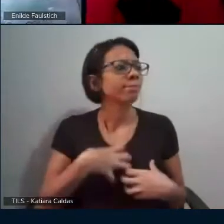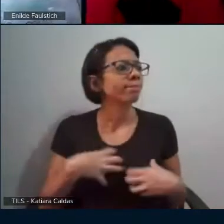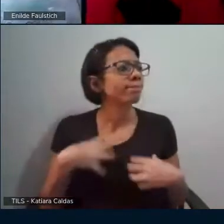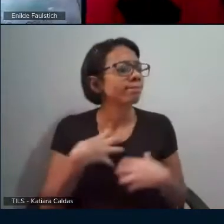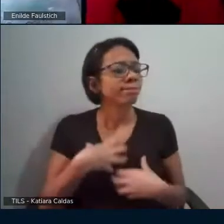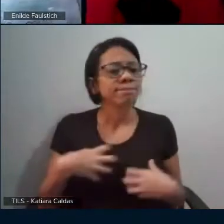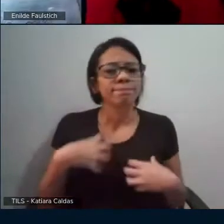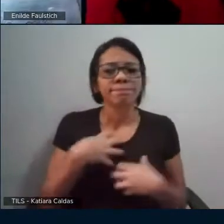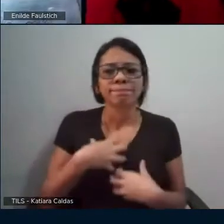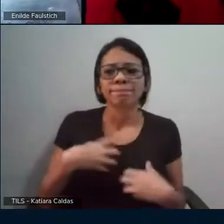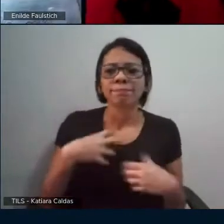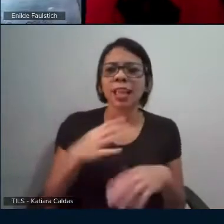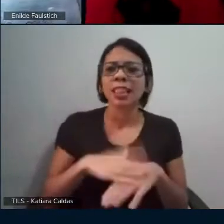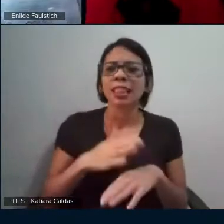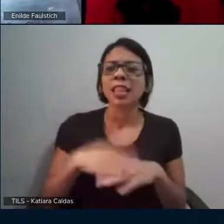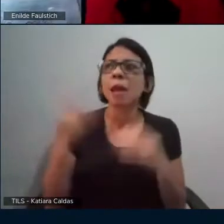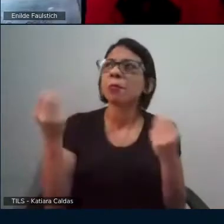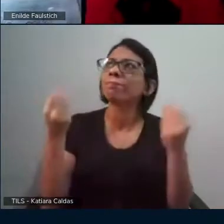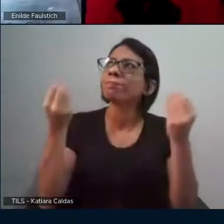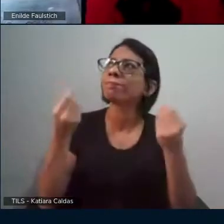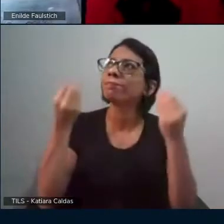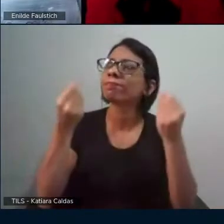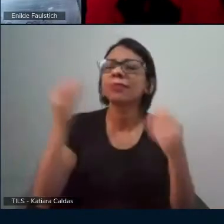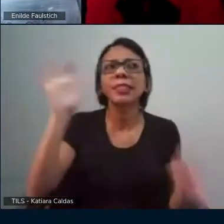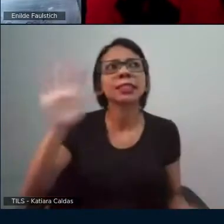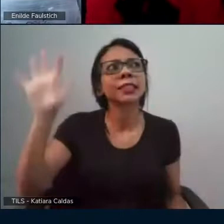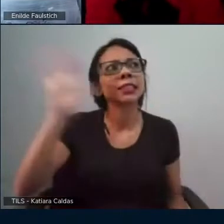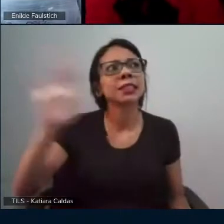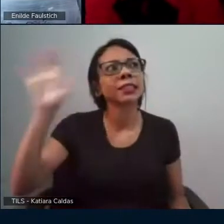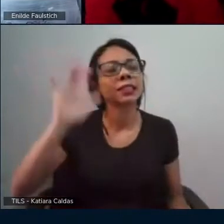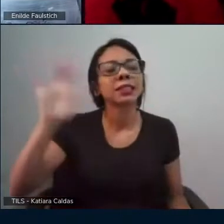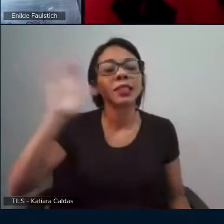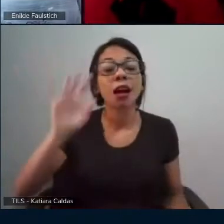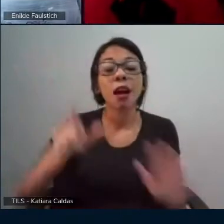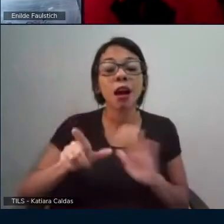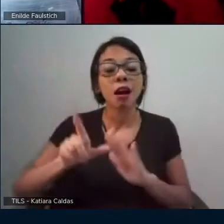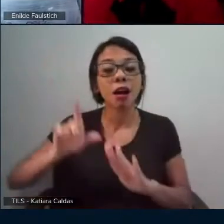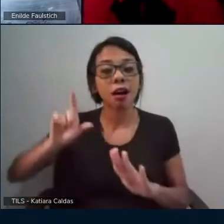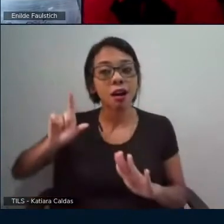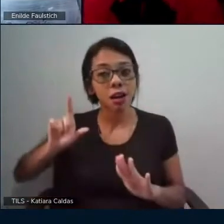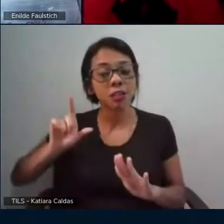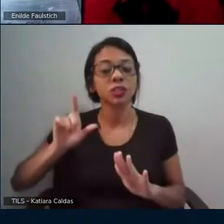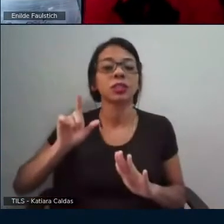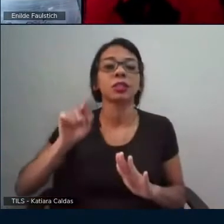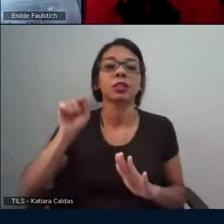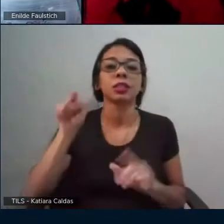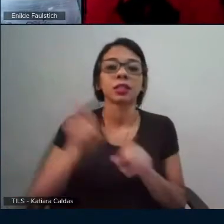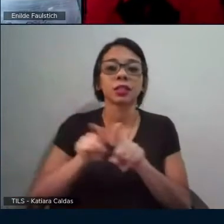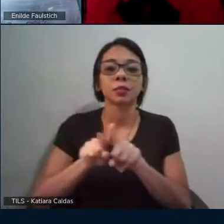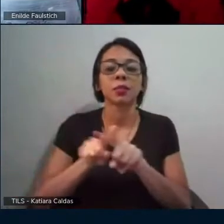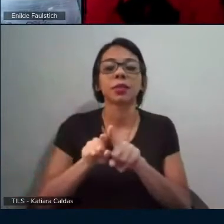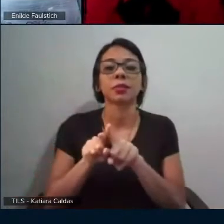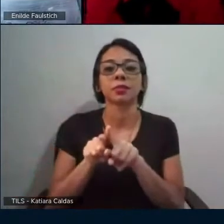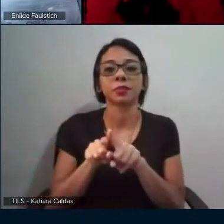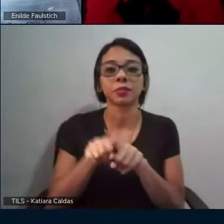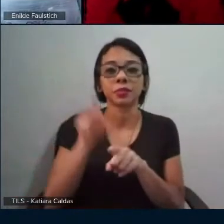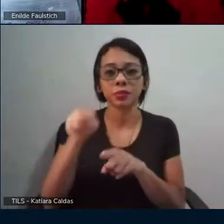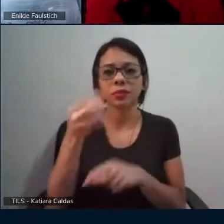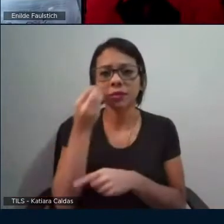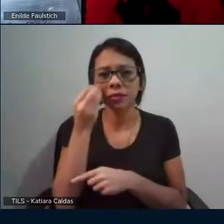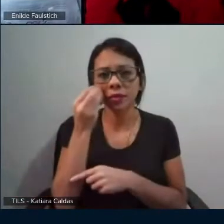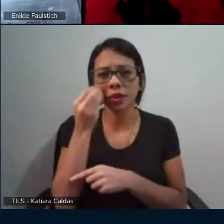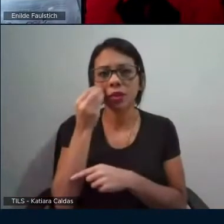ficou muito tempo pensando nisso, né? Antes disso, você